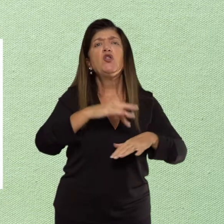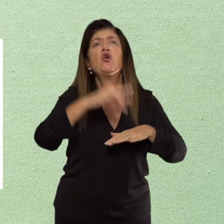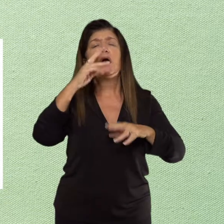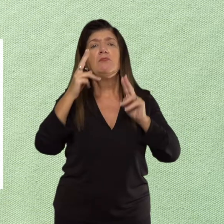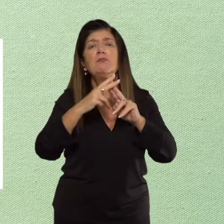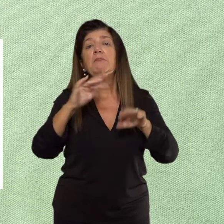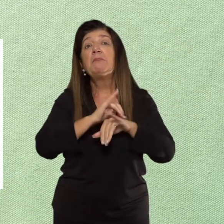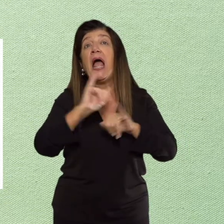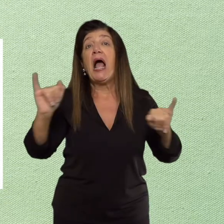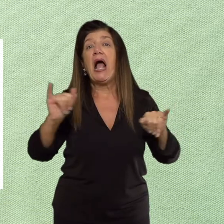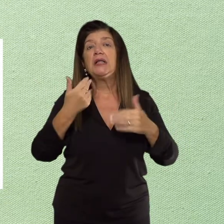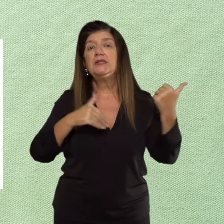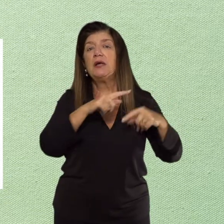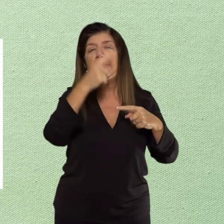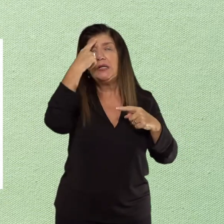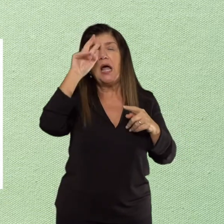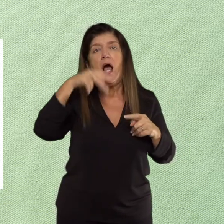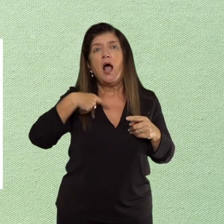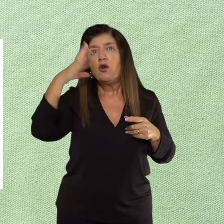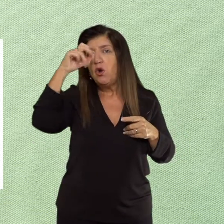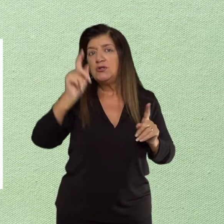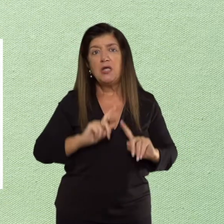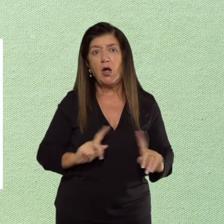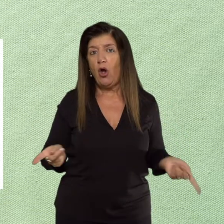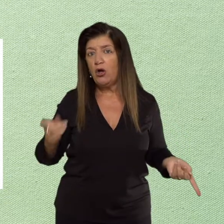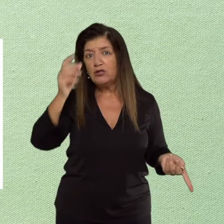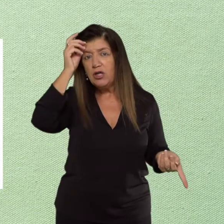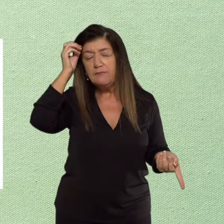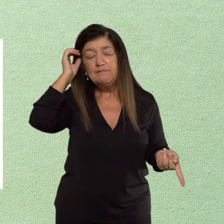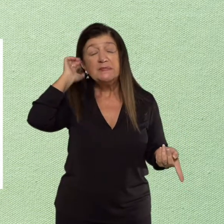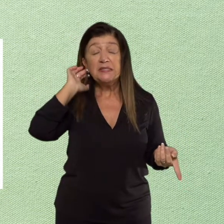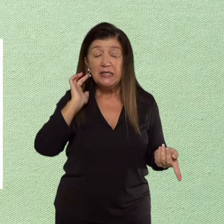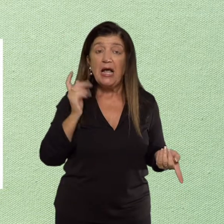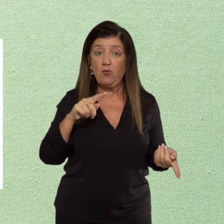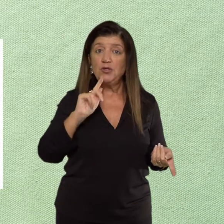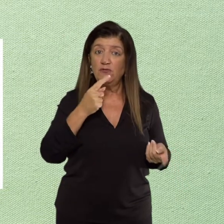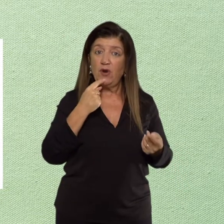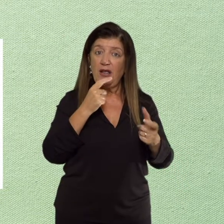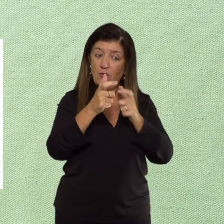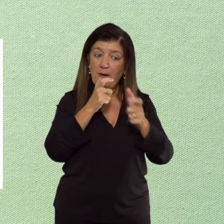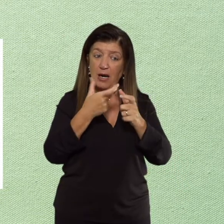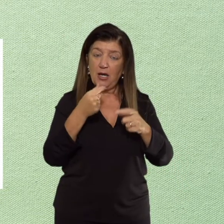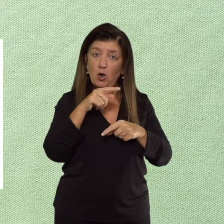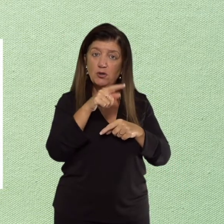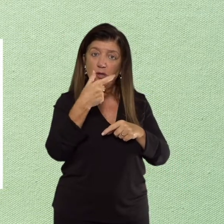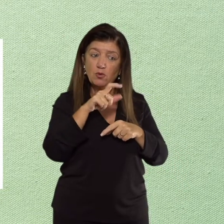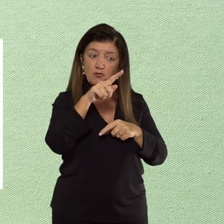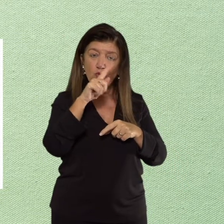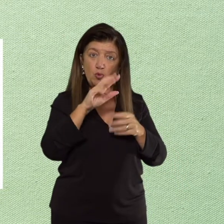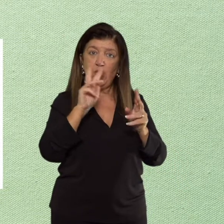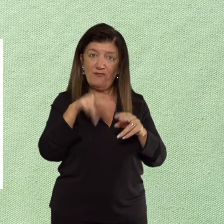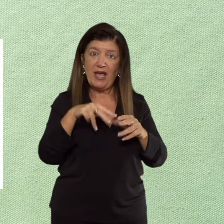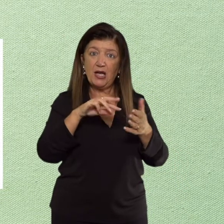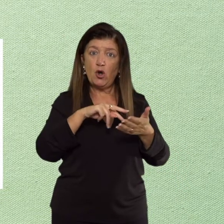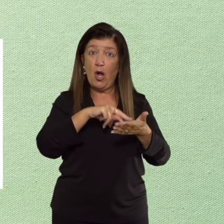così. È un discorso che volevo affrontare insieme a te, che so che magari, in quanto anche architetto, te ne curi, soprattutto per quanto